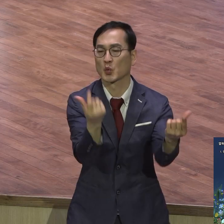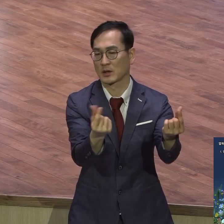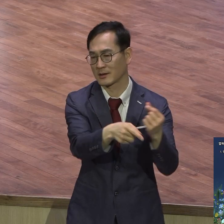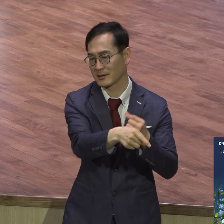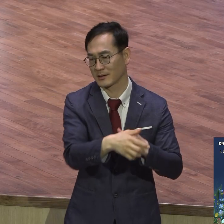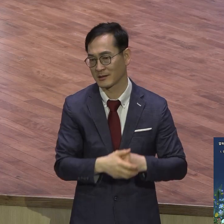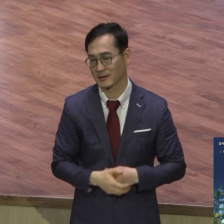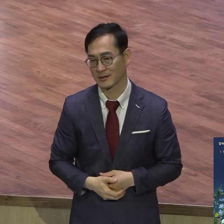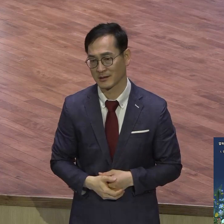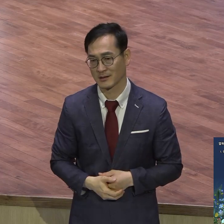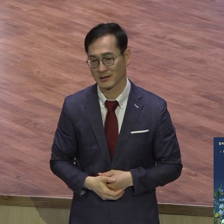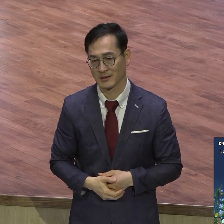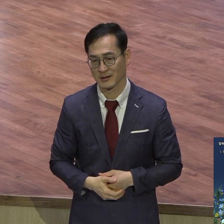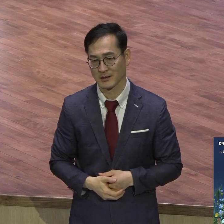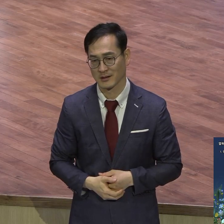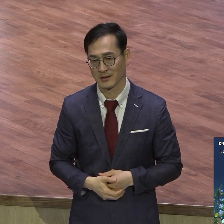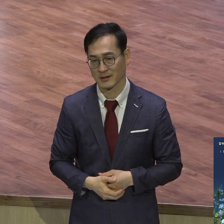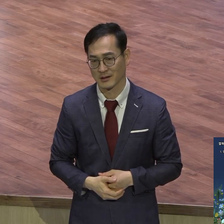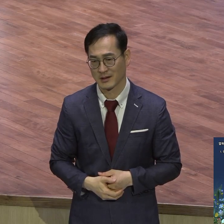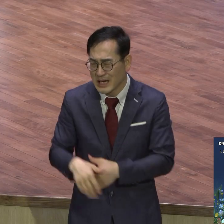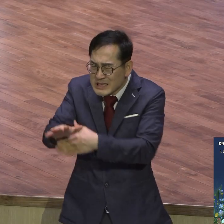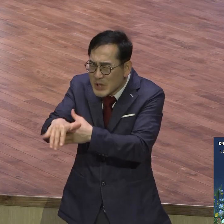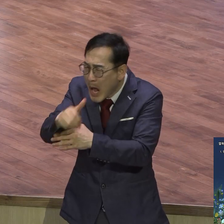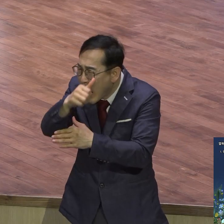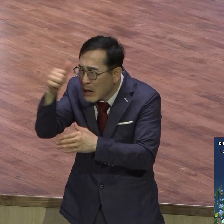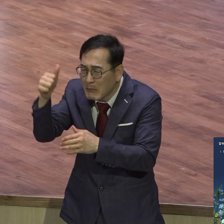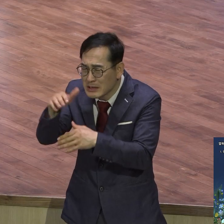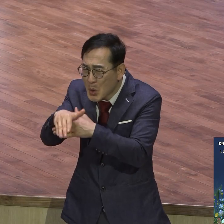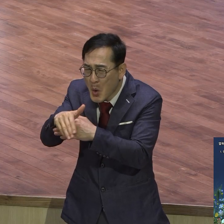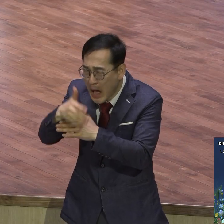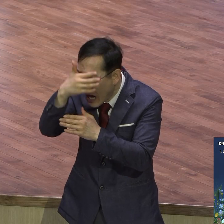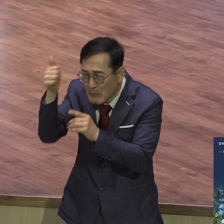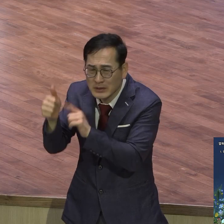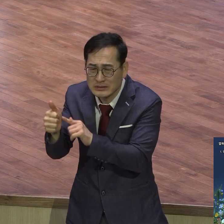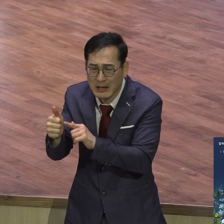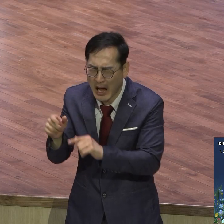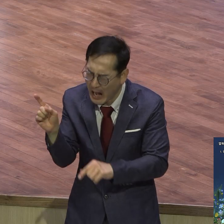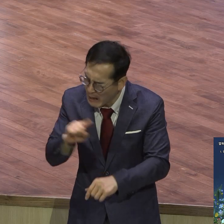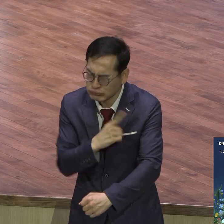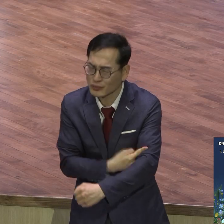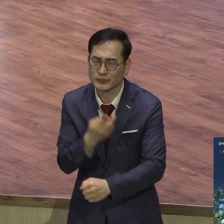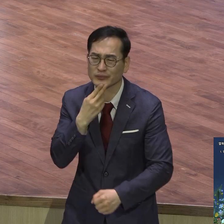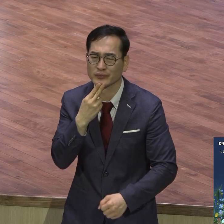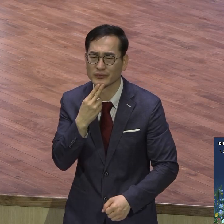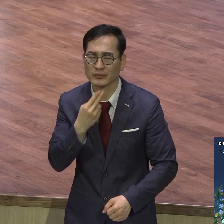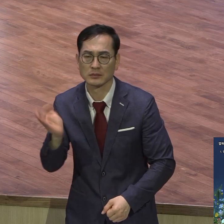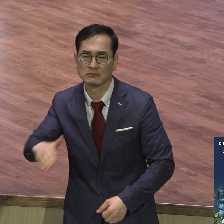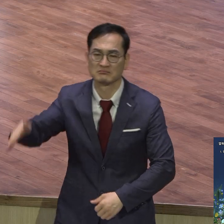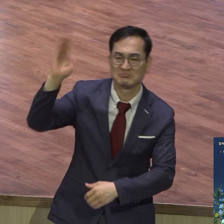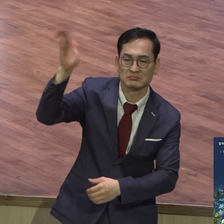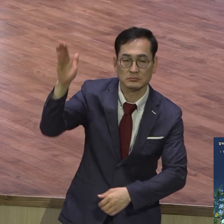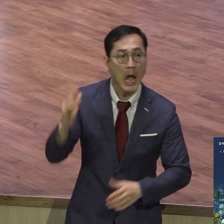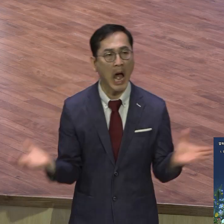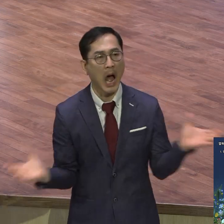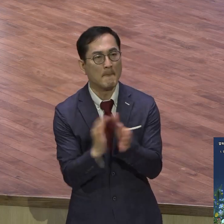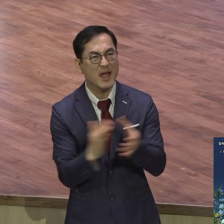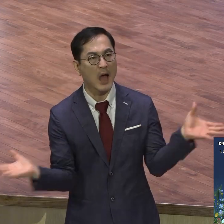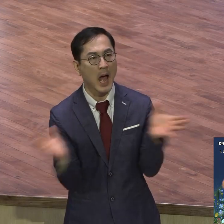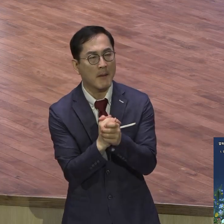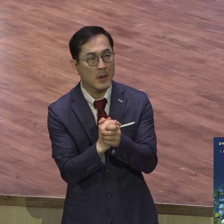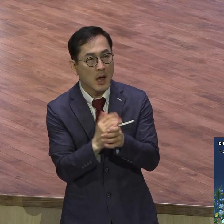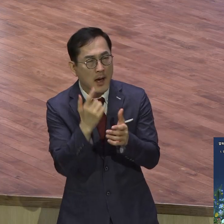불가한 무식한 그 말 한마디 이 사람은 신앙을 한 적도 없고 아무한